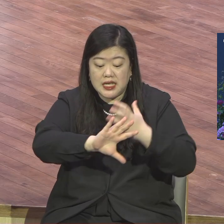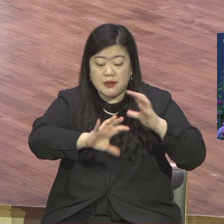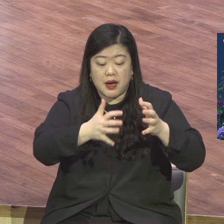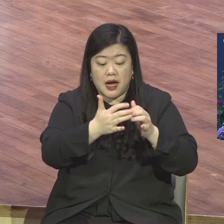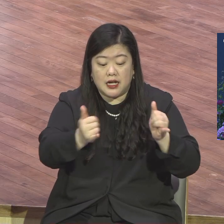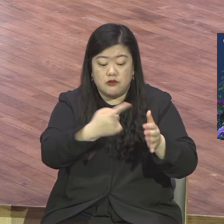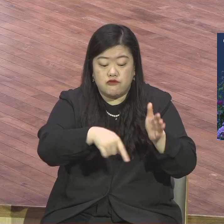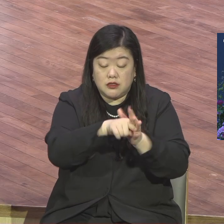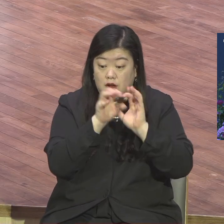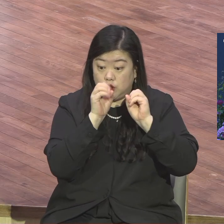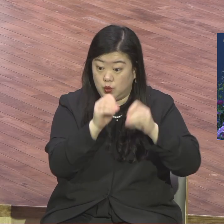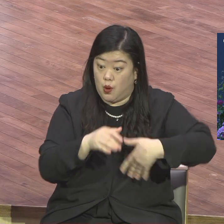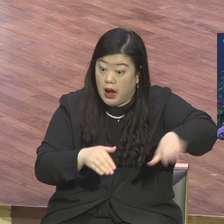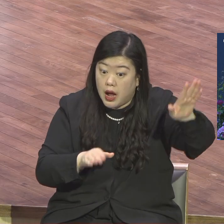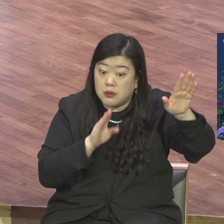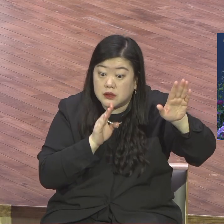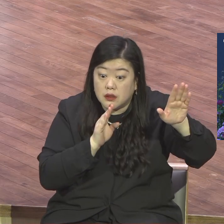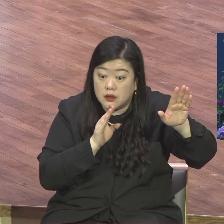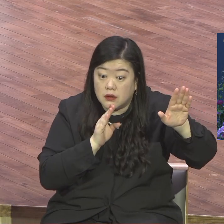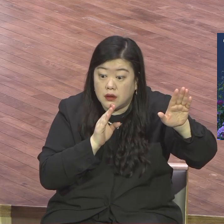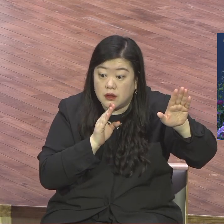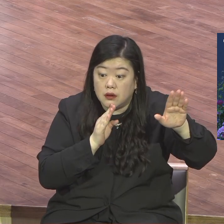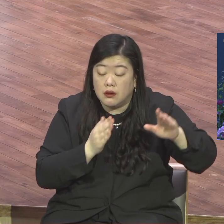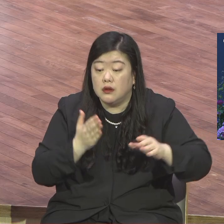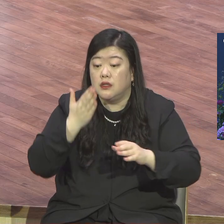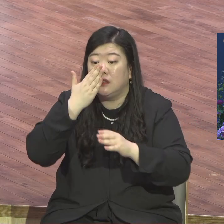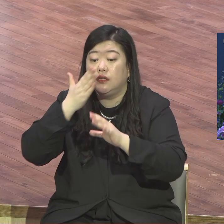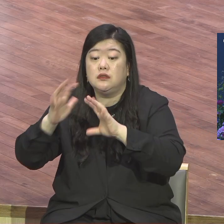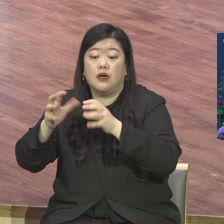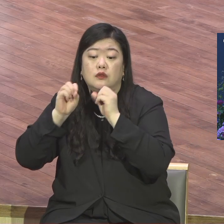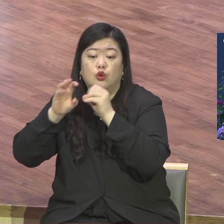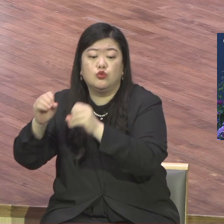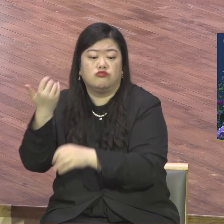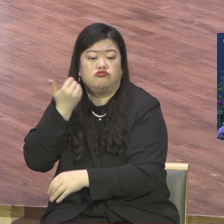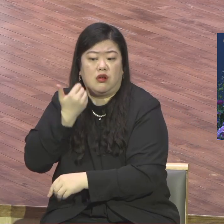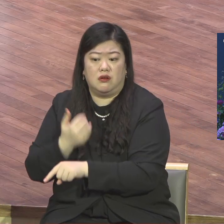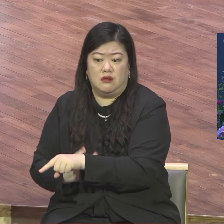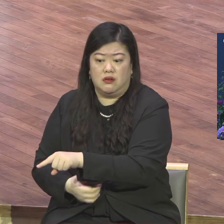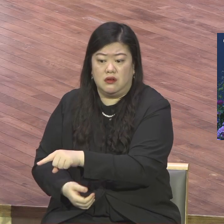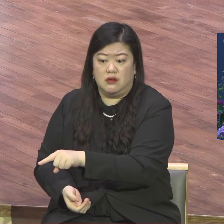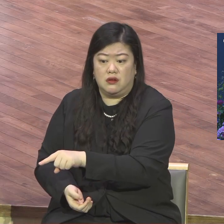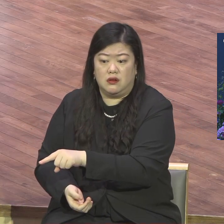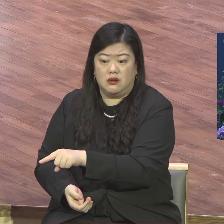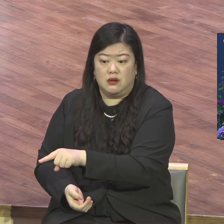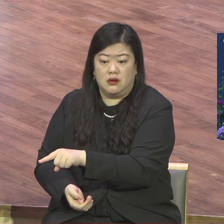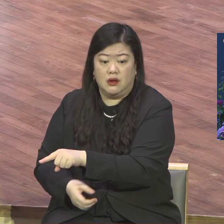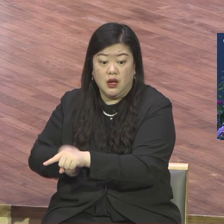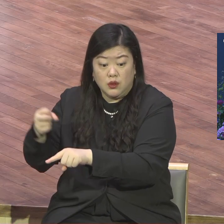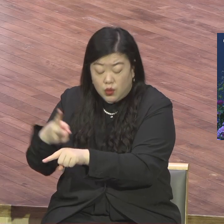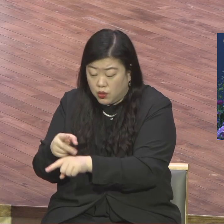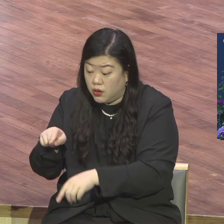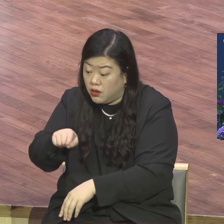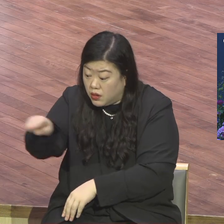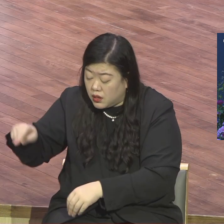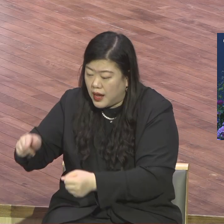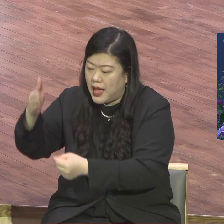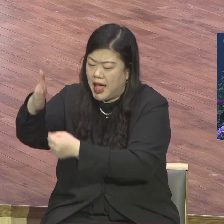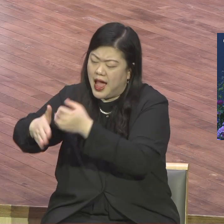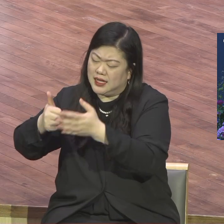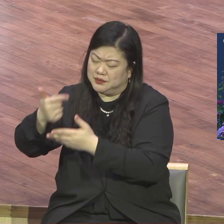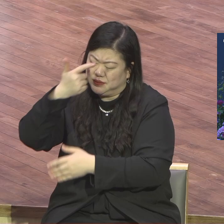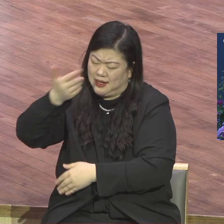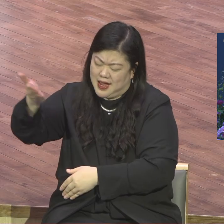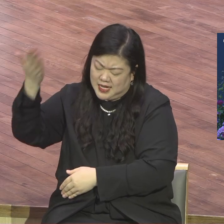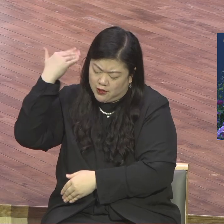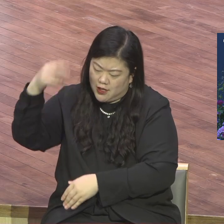누구보다 자신은 예수 그리스도의 십자가의 대속과 부활의 복음을 통해서 영원한 생명을 얻었고 영생을